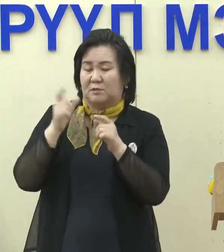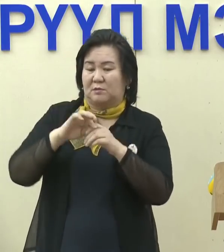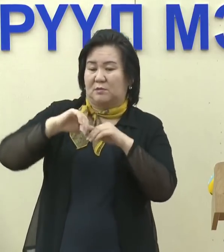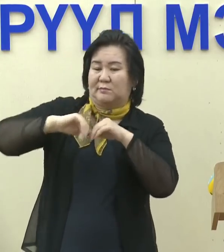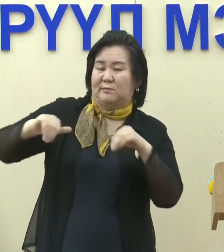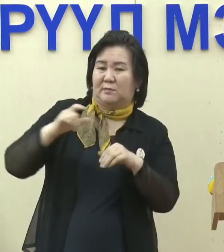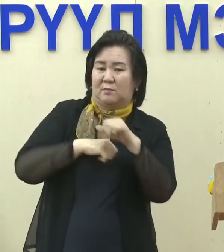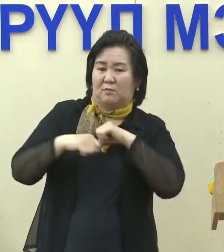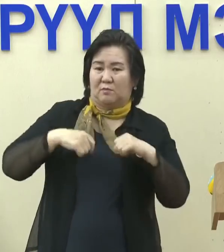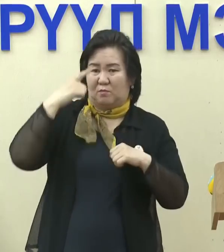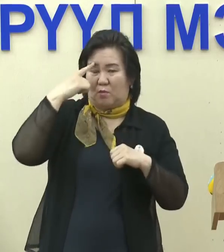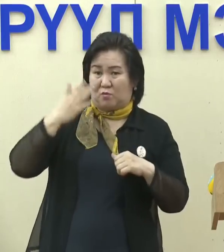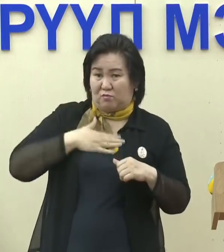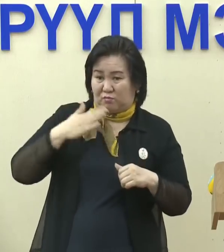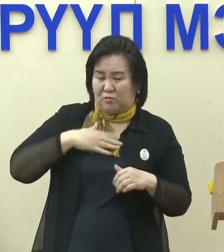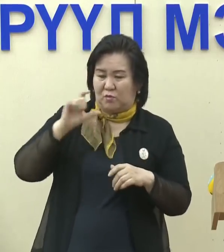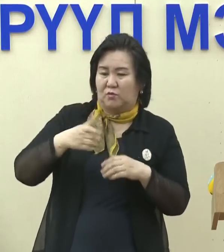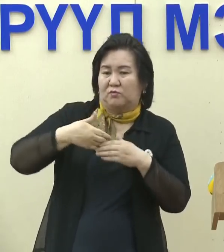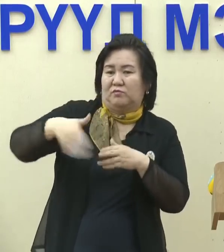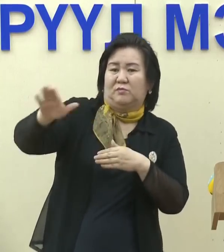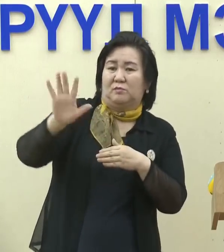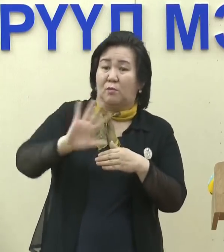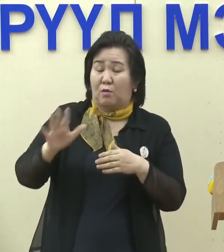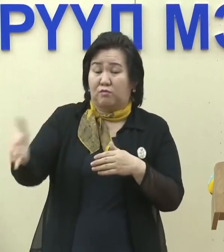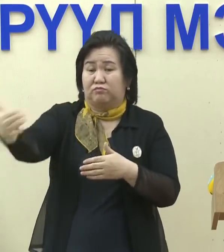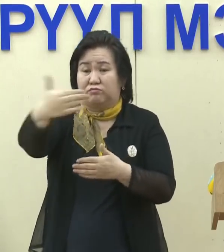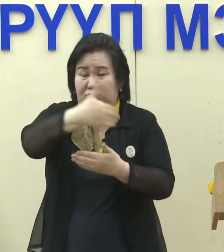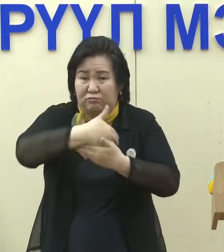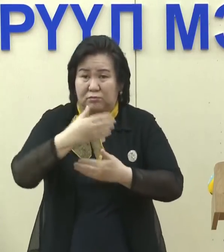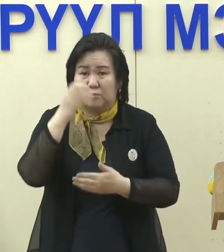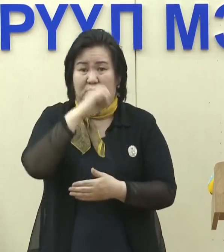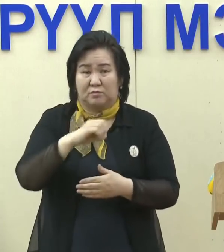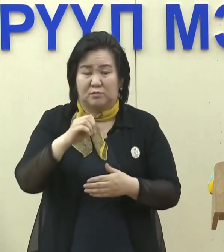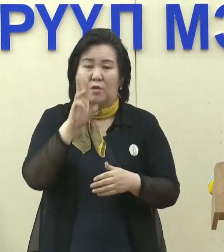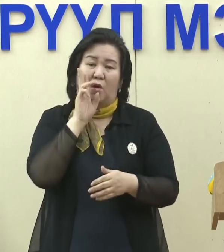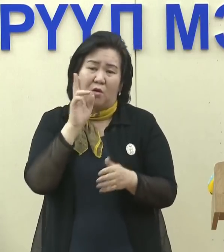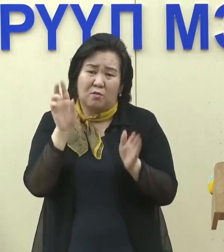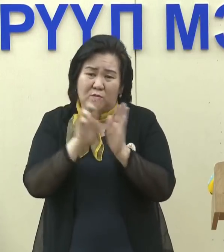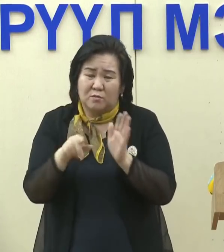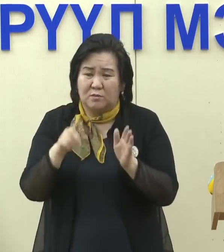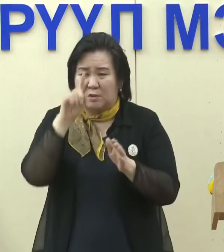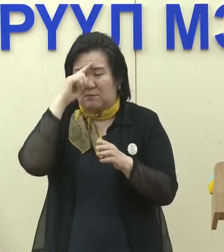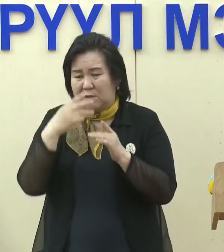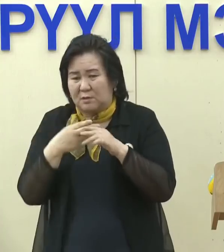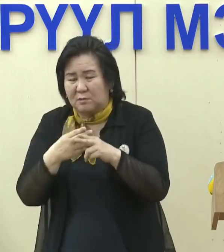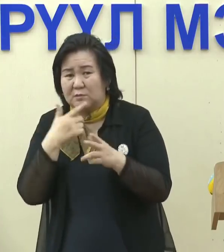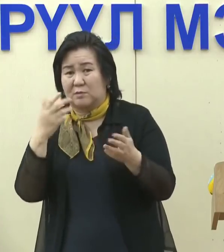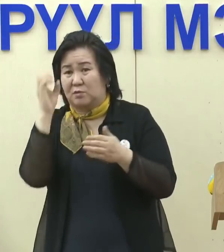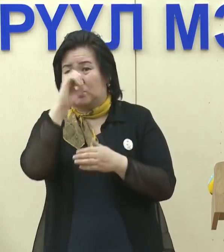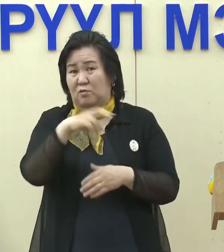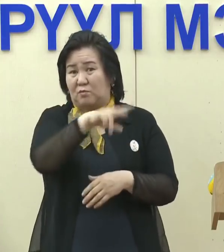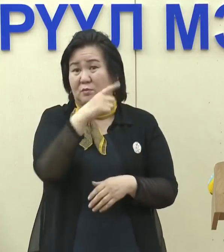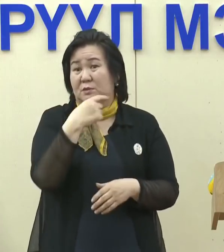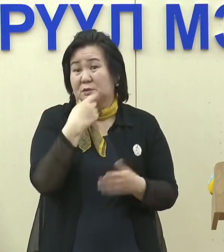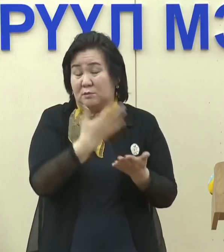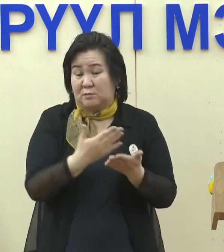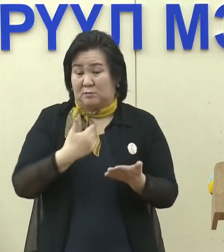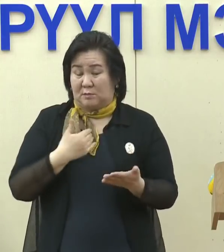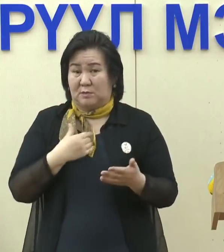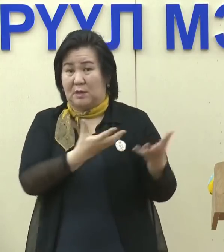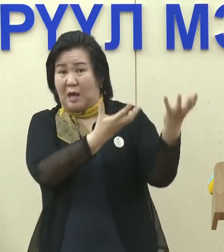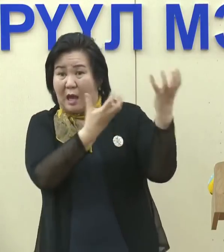Гэтэл Европын ихэнх орнуудад ихэнх одоо гадны иргэд бол гудамжинд хоол ундгүй, эмнэлгийн тосломжгүй юм байна. Тэгэхээр ийм иргэдэд бид нар